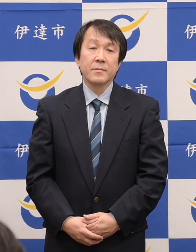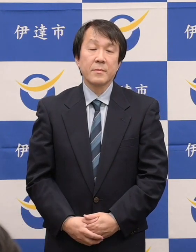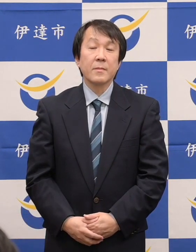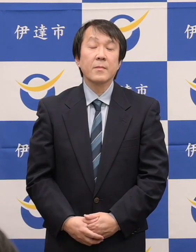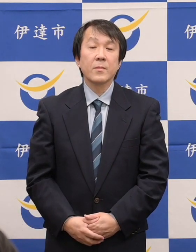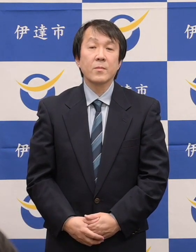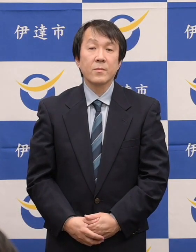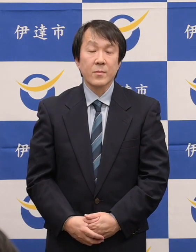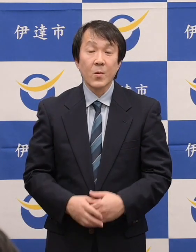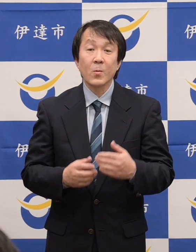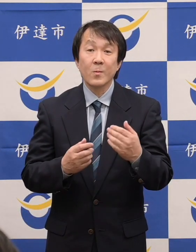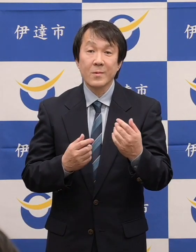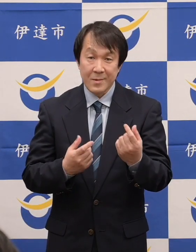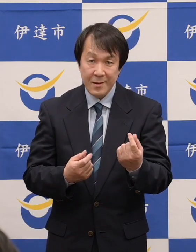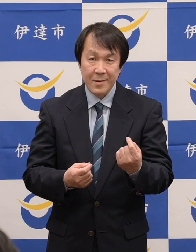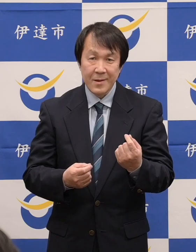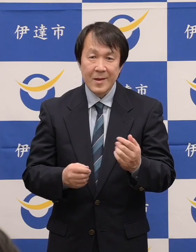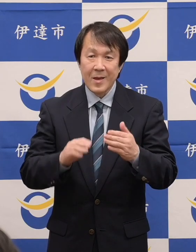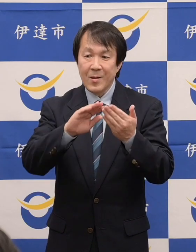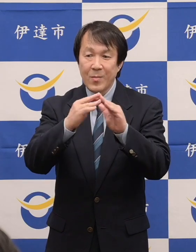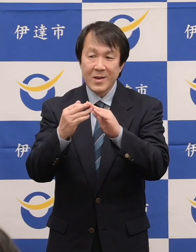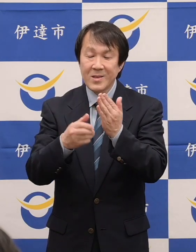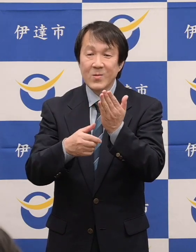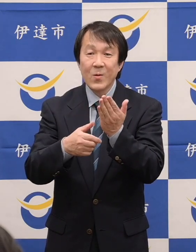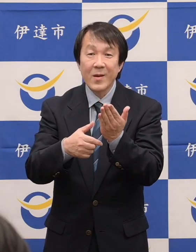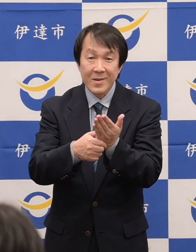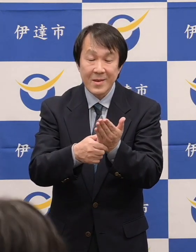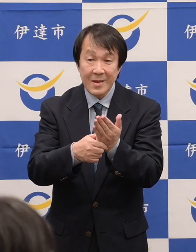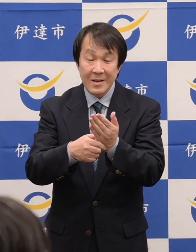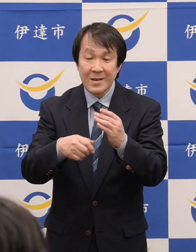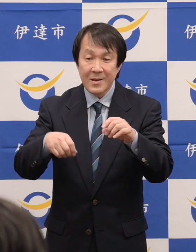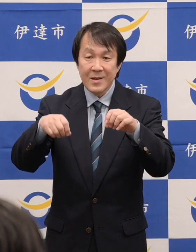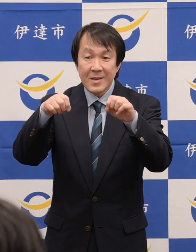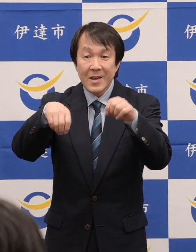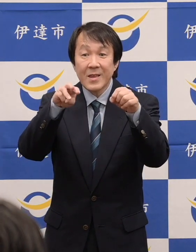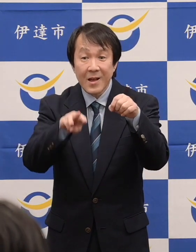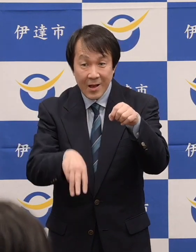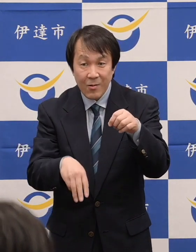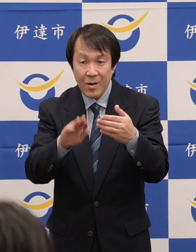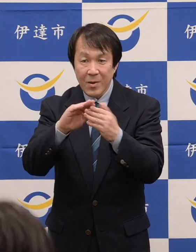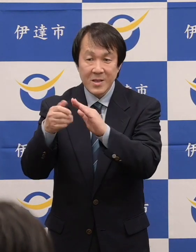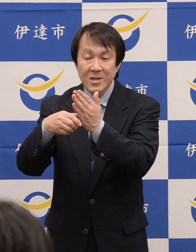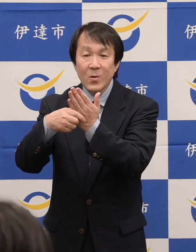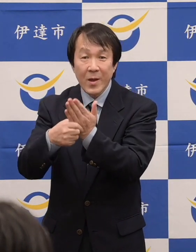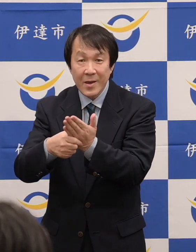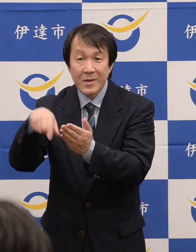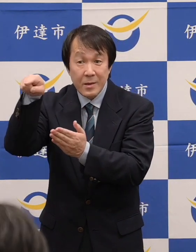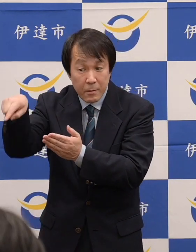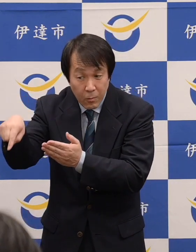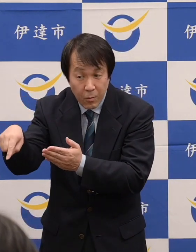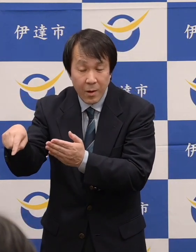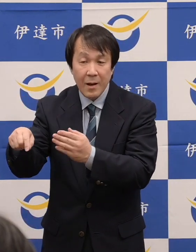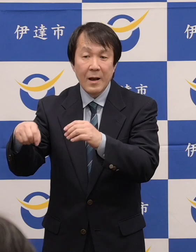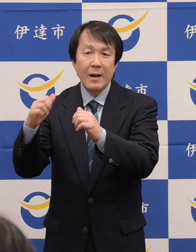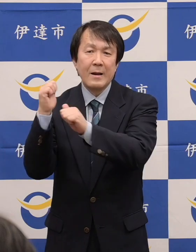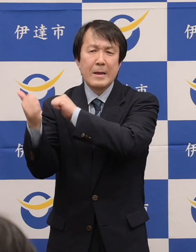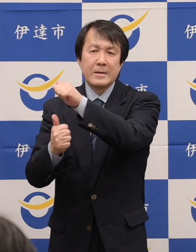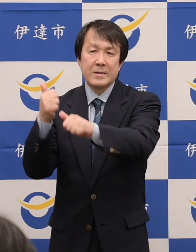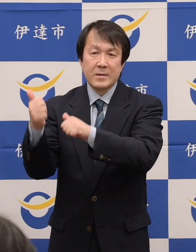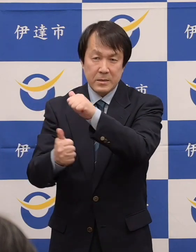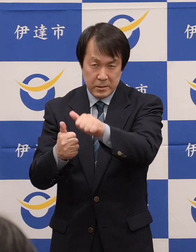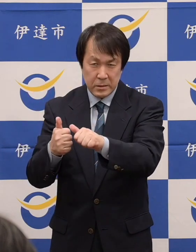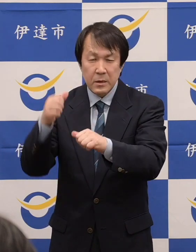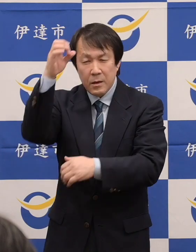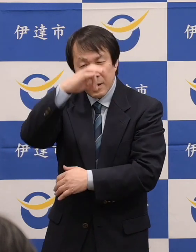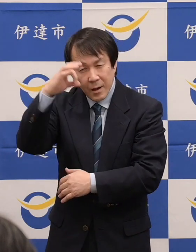そうですね、町の駅、柳川の町の駅はどちらかというとこう歴史観光で、外部